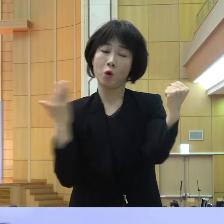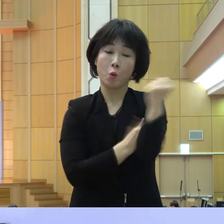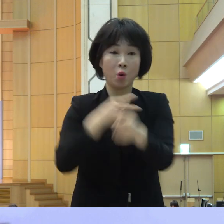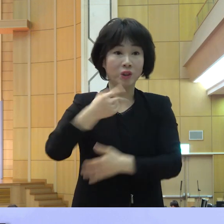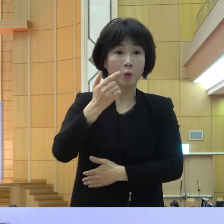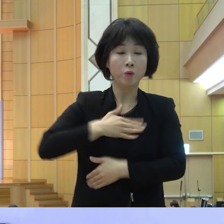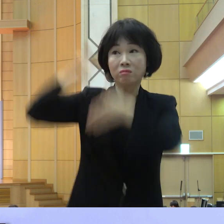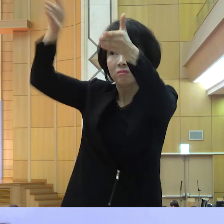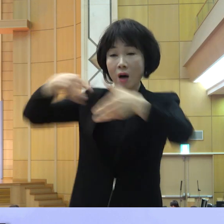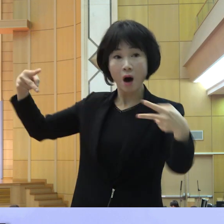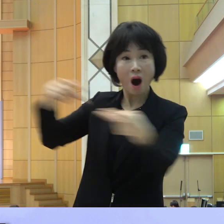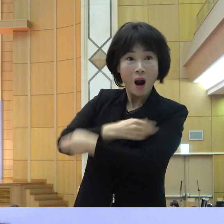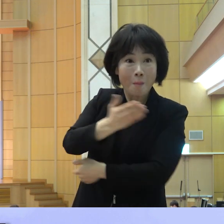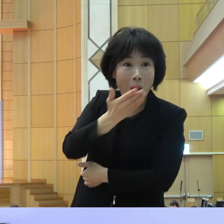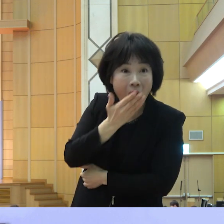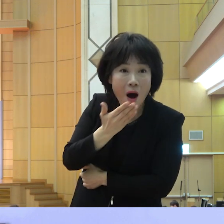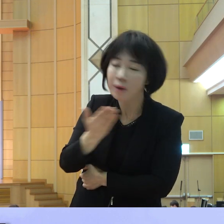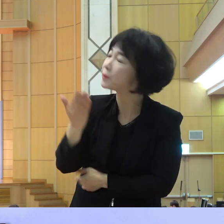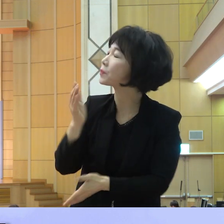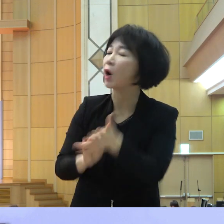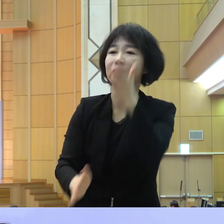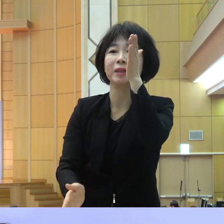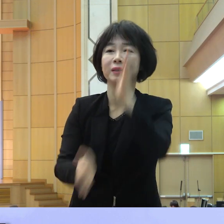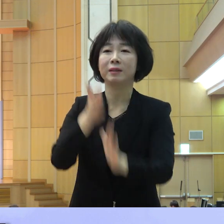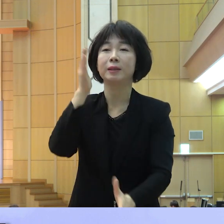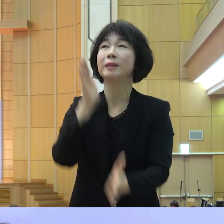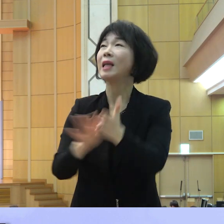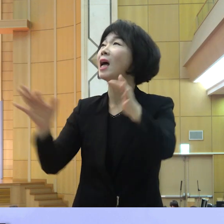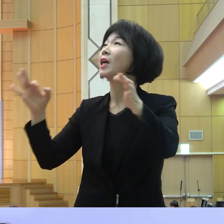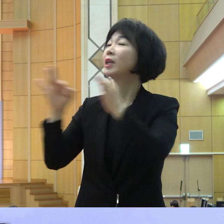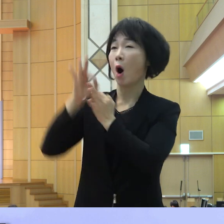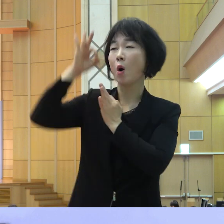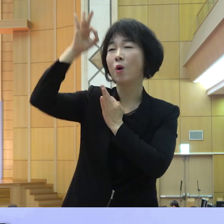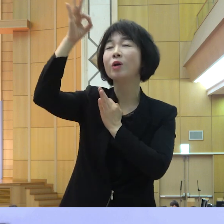하늘의 어떤 권세도 끊을 수 없는